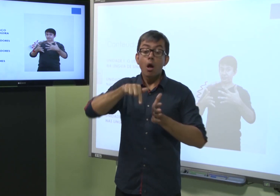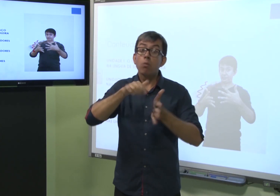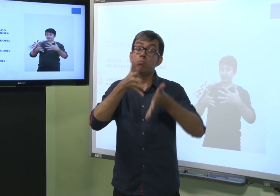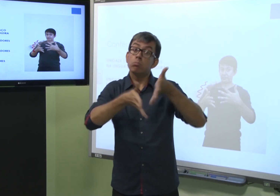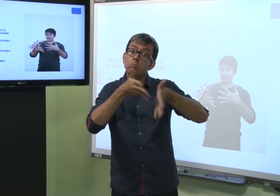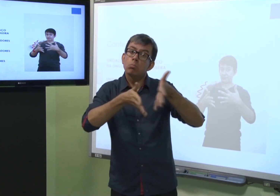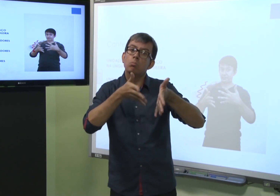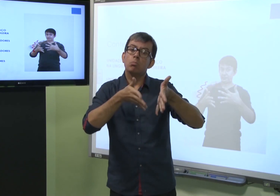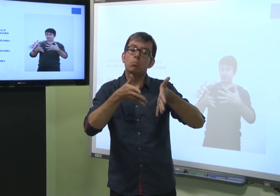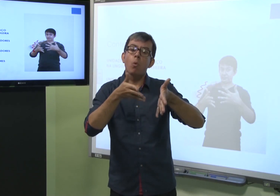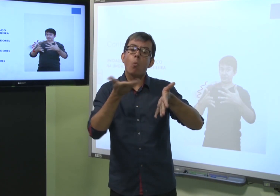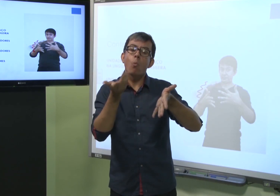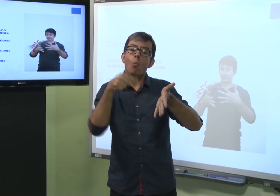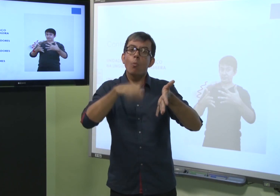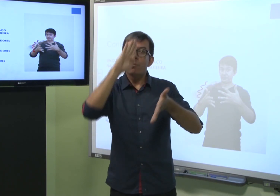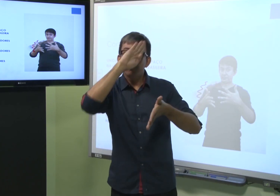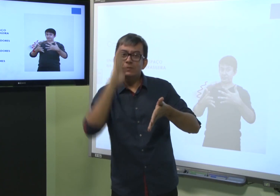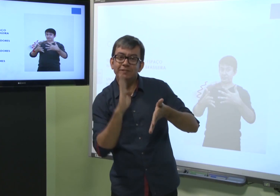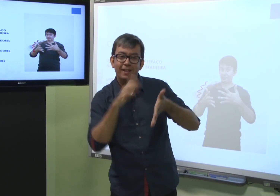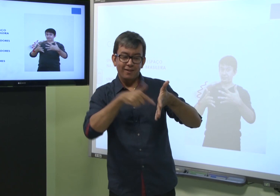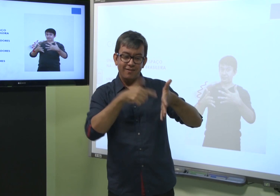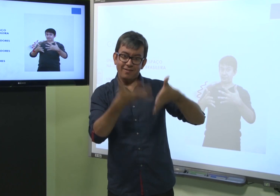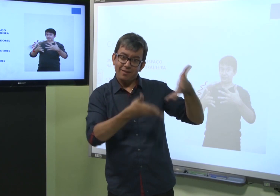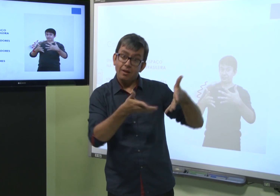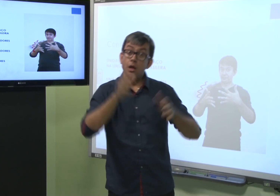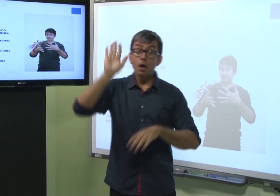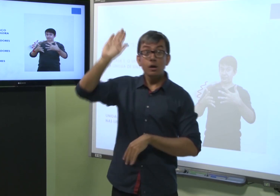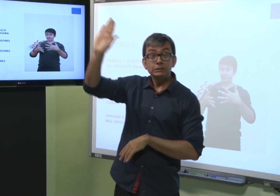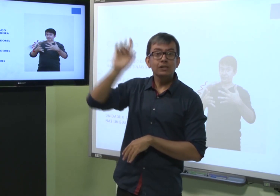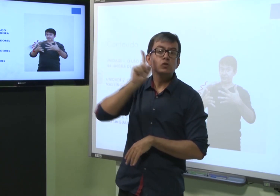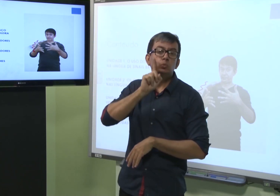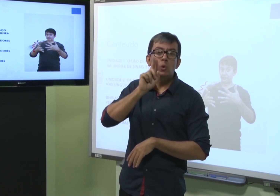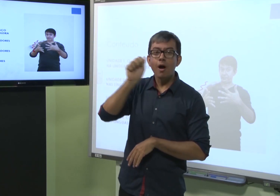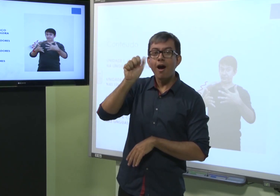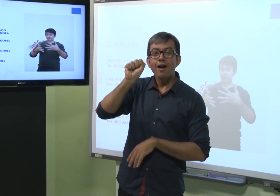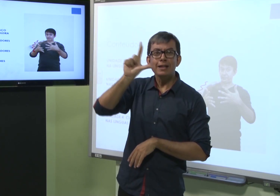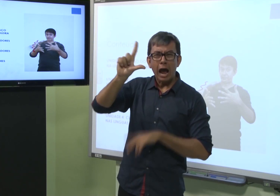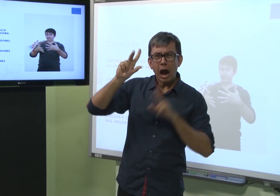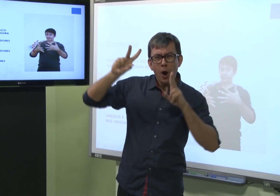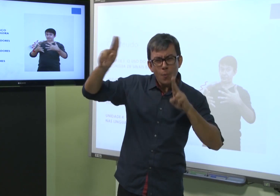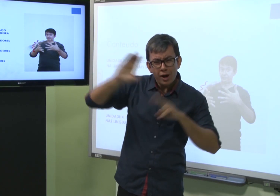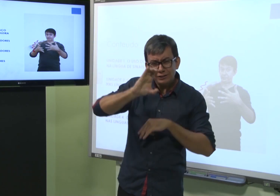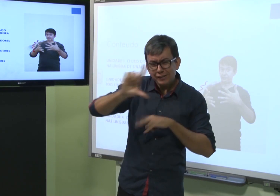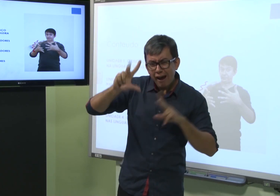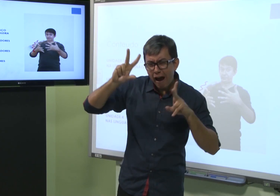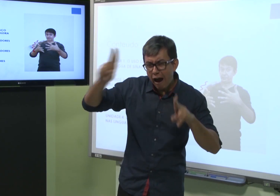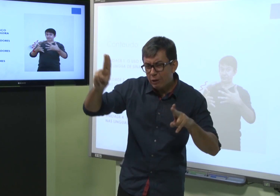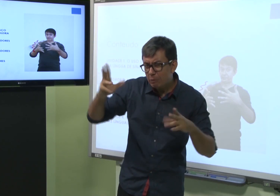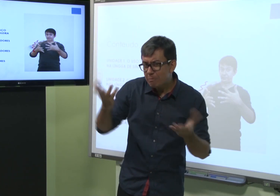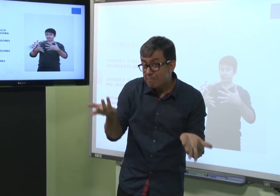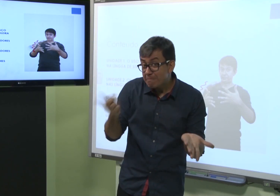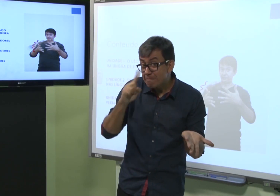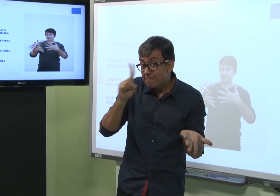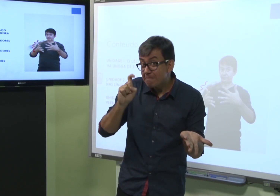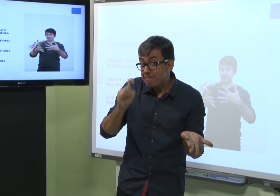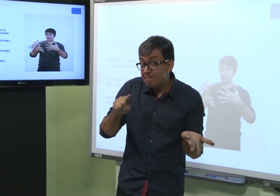Os classificadores na língua americana de sinais é diferente. Ou será que eles são